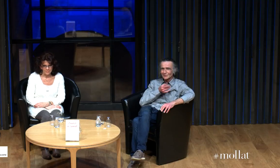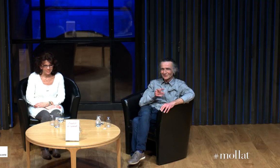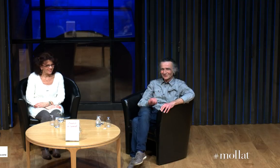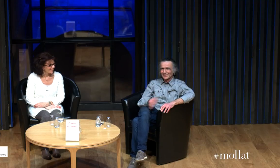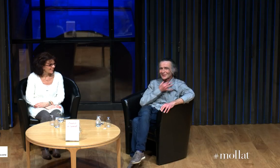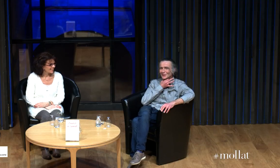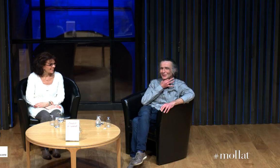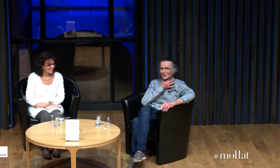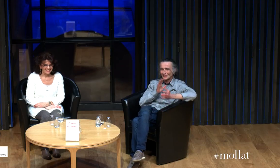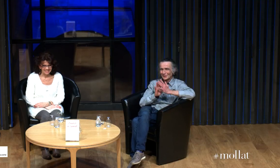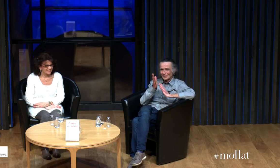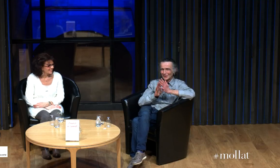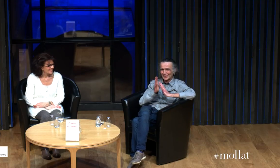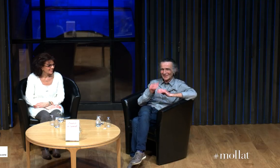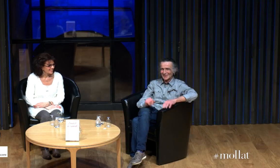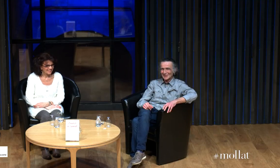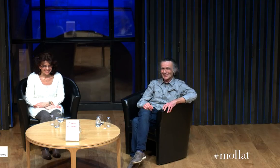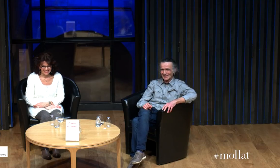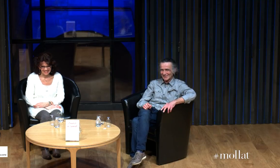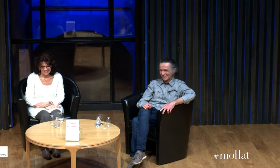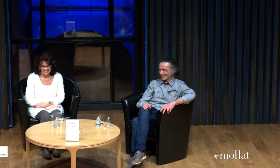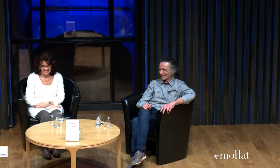Ça marche ? Non, ça marche pas. Si. Ah, si.